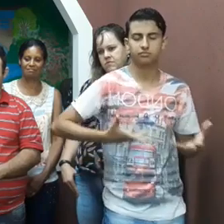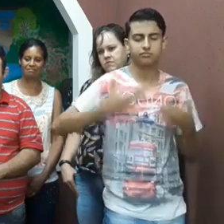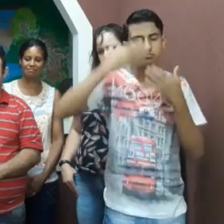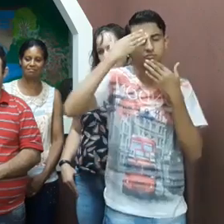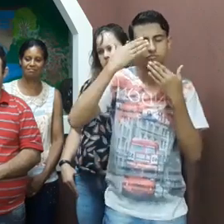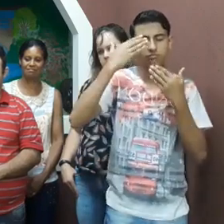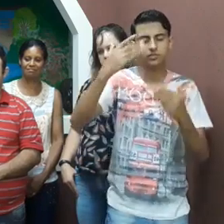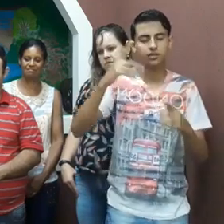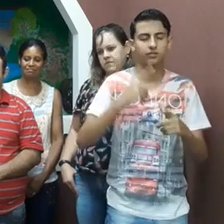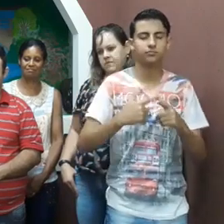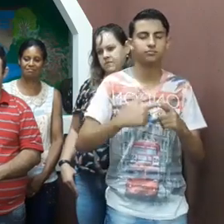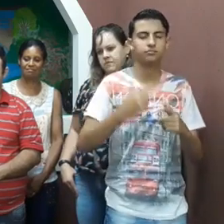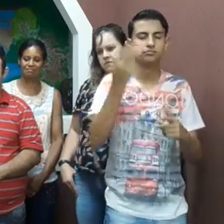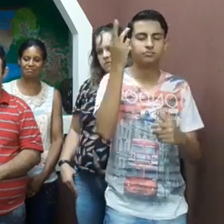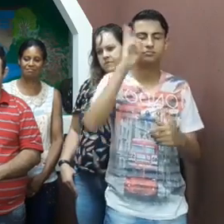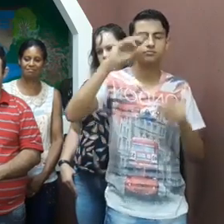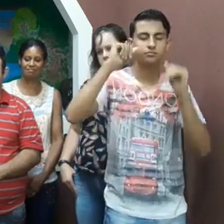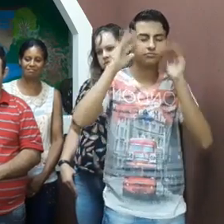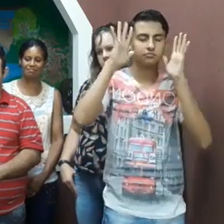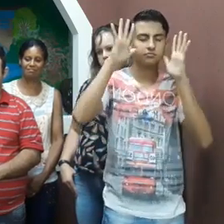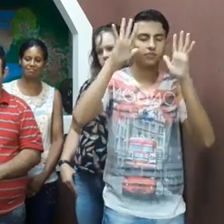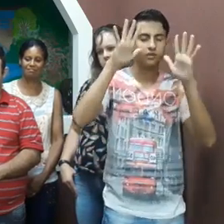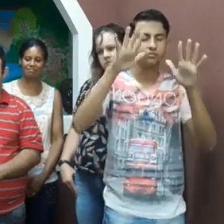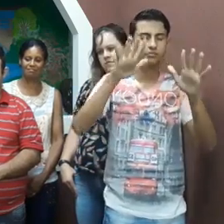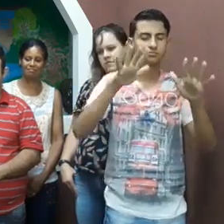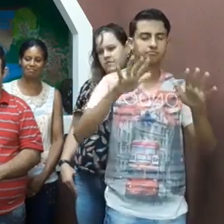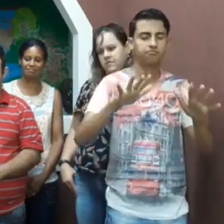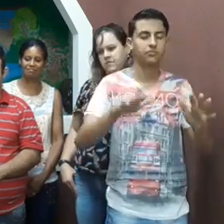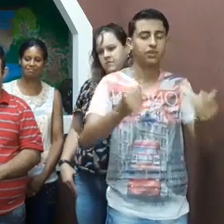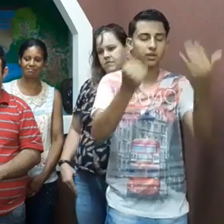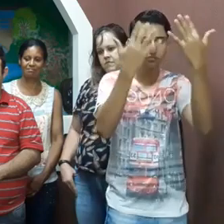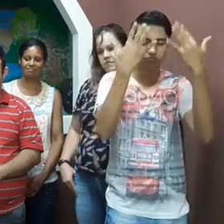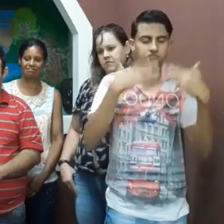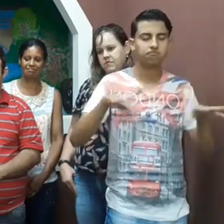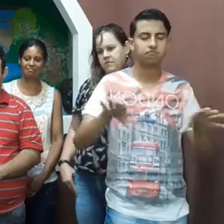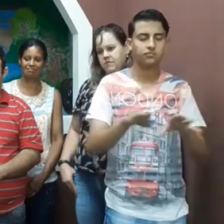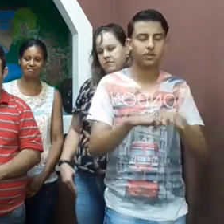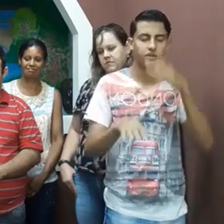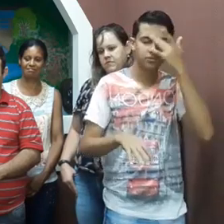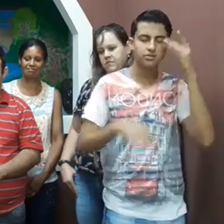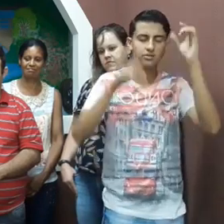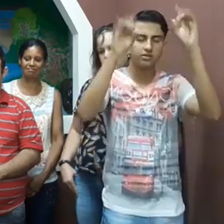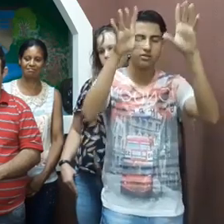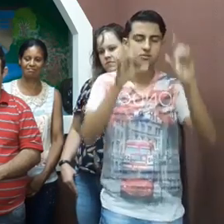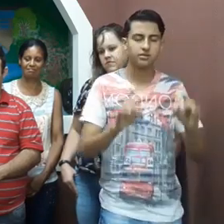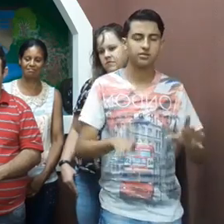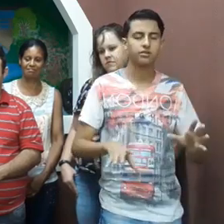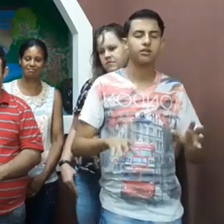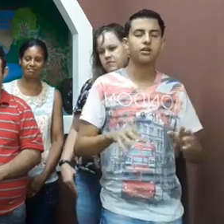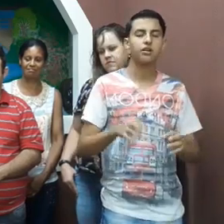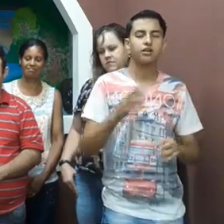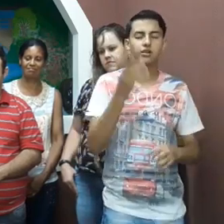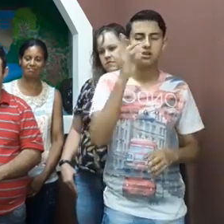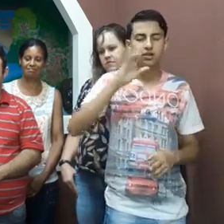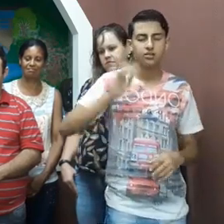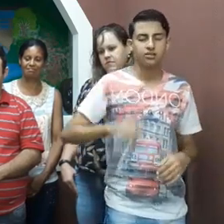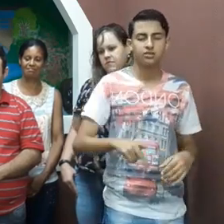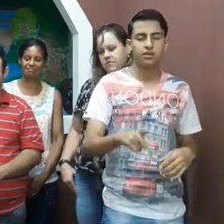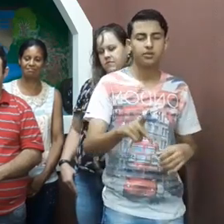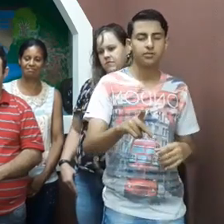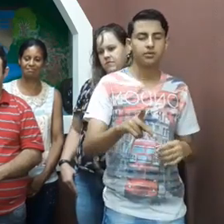porque o Senhor tem nos abençoado com essas pessoas dentro da nossa igreja, tão especiais, ó Deus. O Senhor continua, Pai, a tocar nos